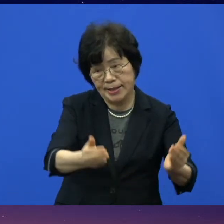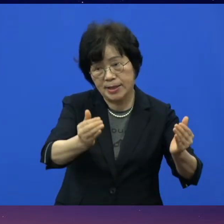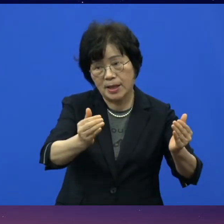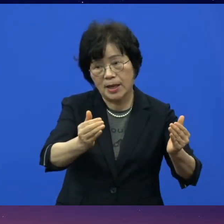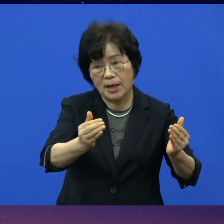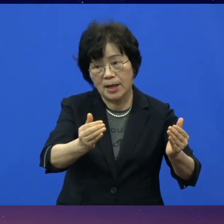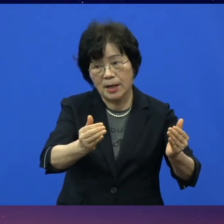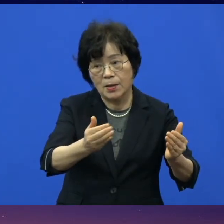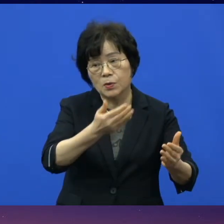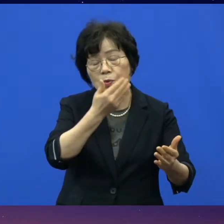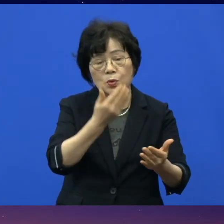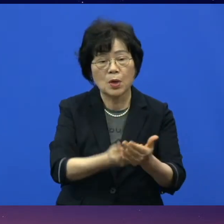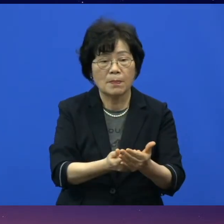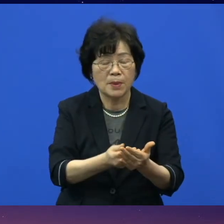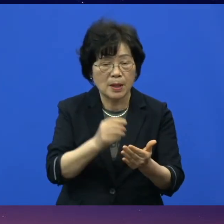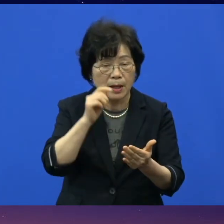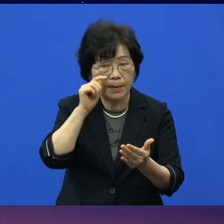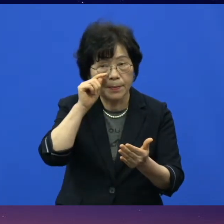이게 굉장히 중요한 것이에요.